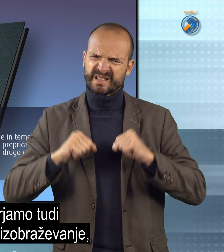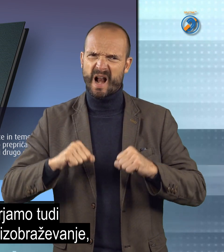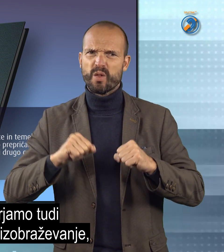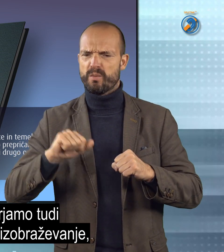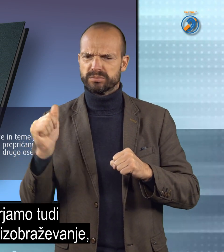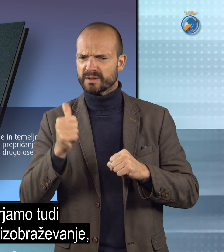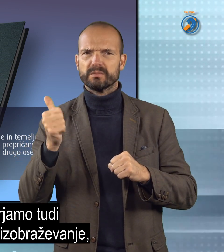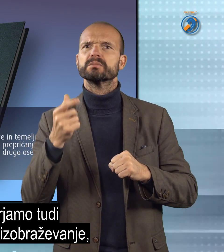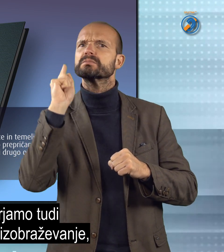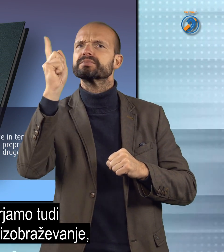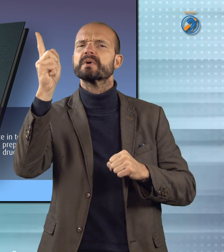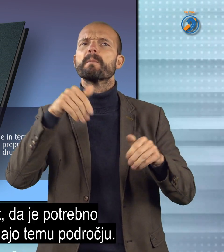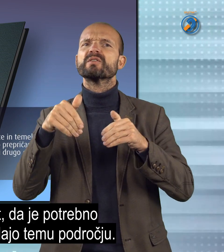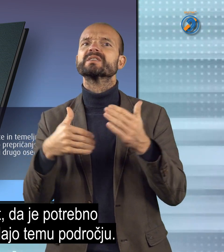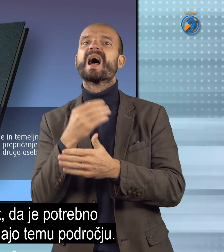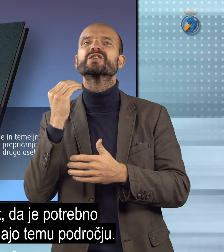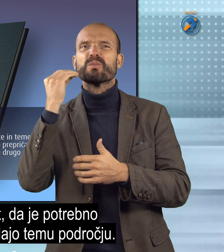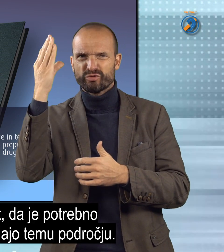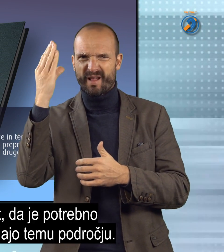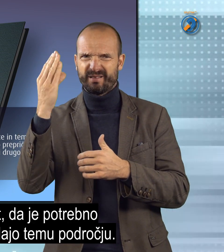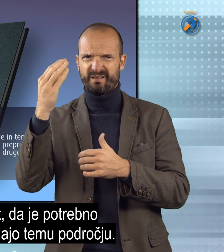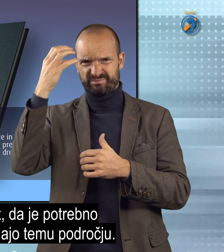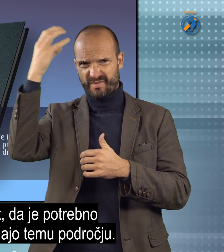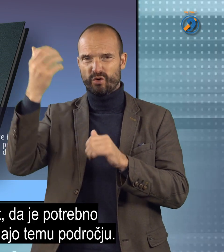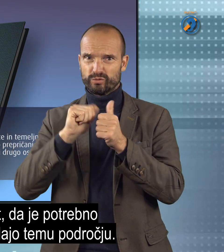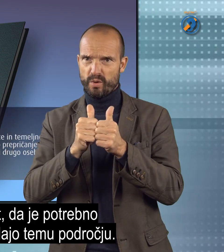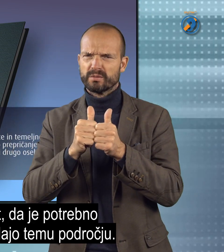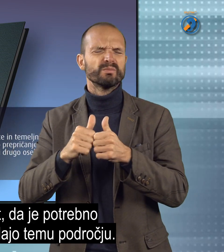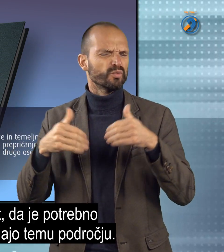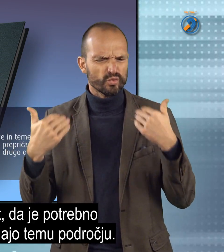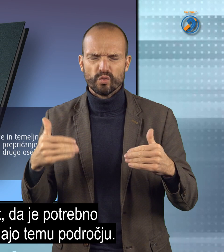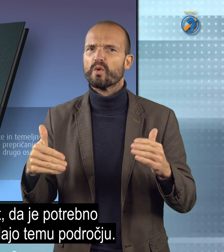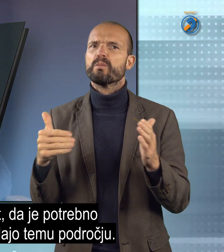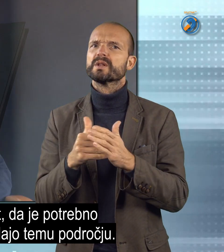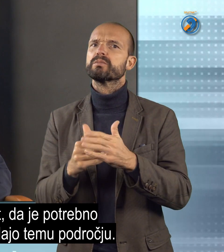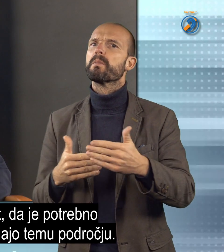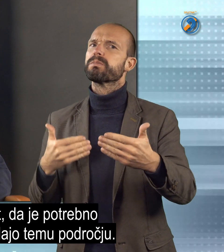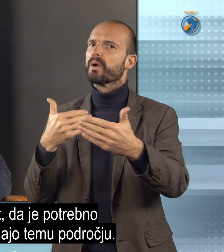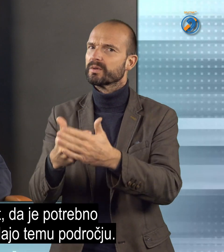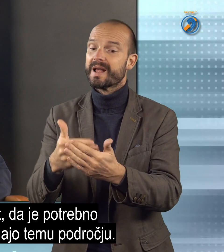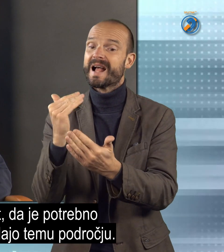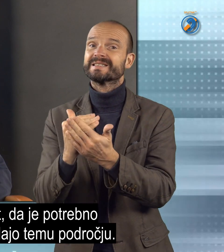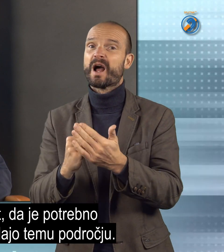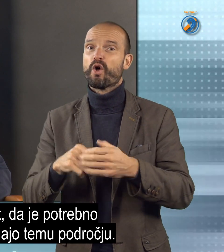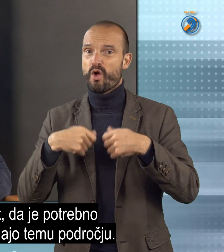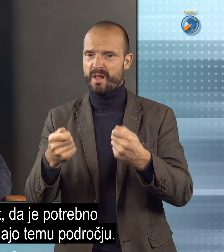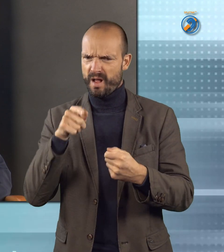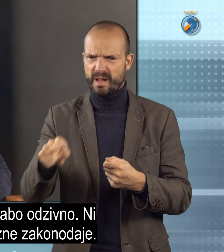tudi Ministrstvo za izobraževanje, znanost in šport, da je potrebno prilagoditi zakonodajo temu